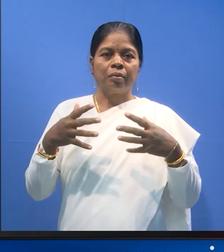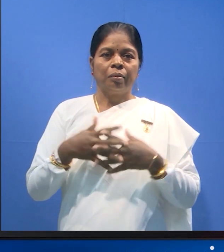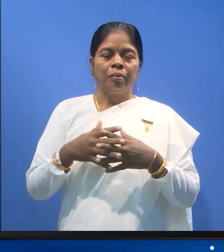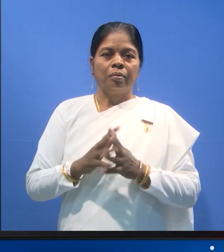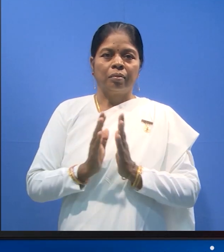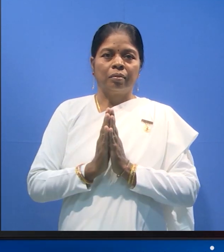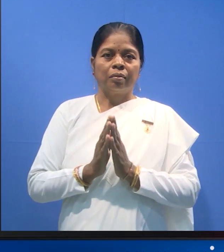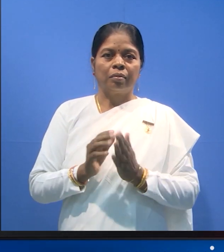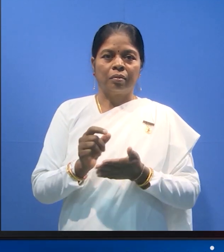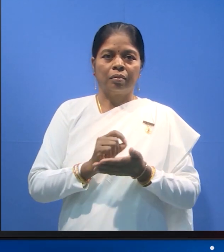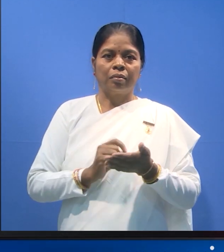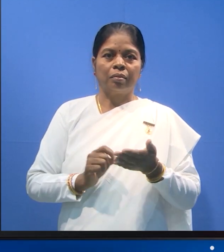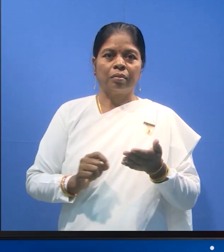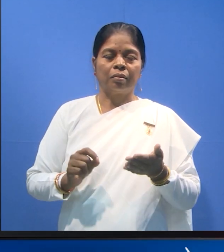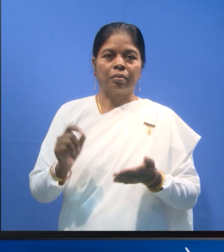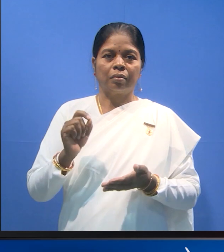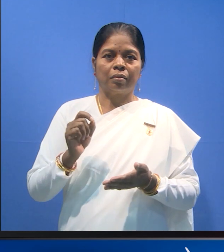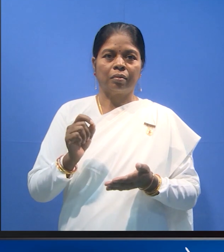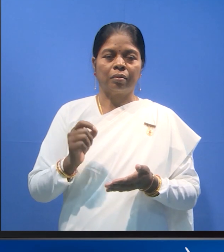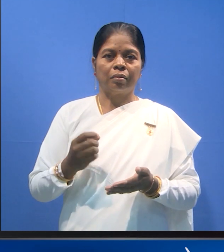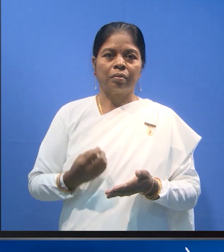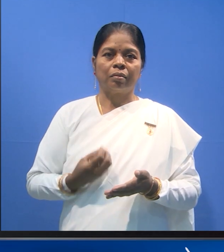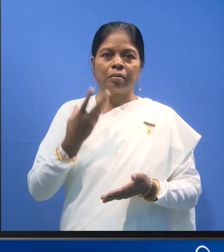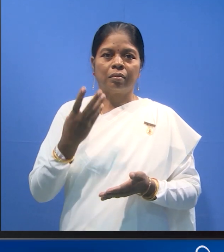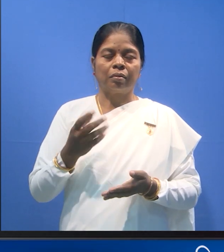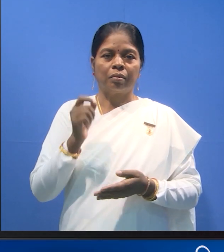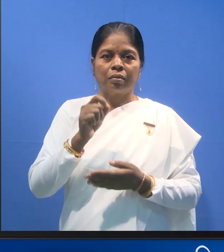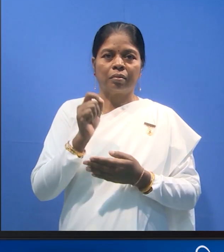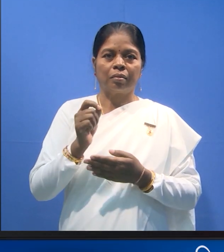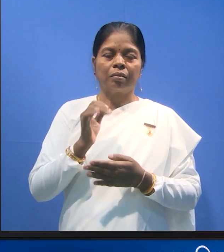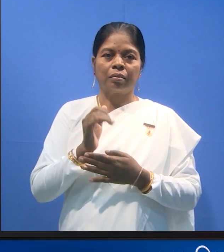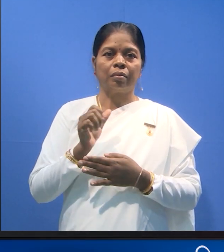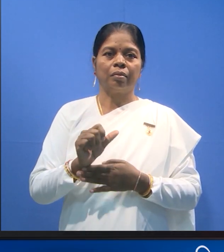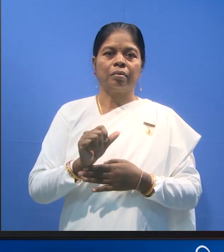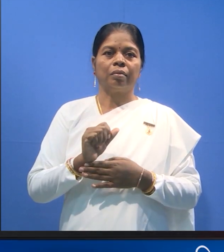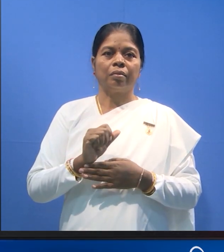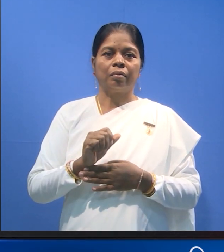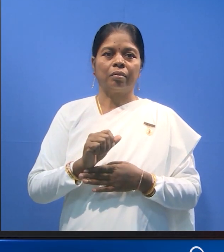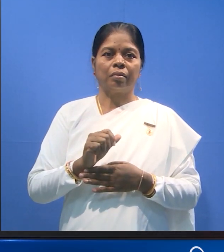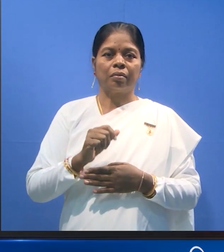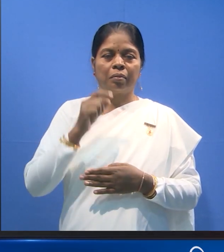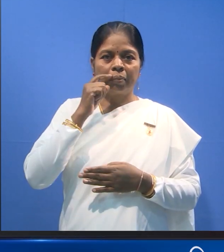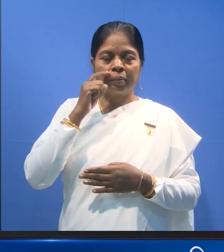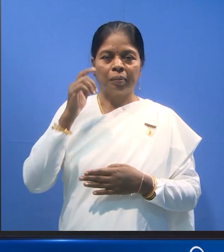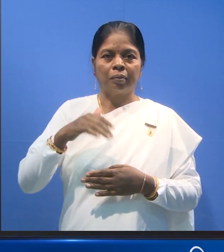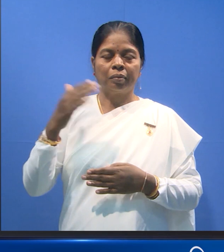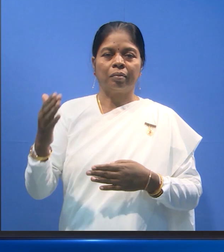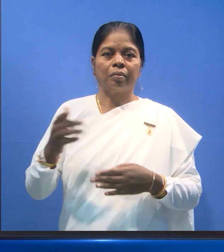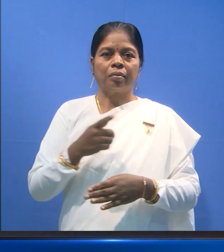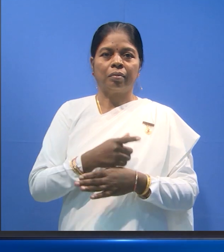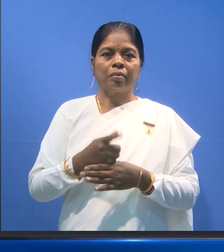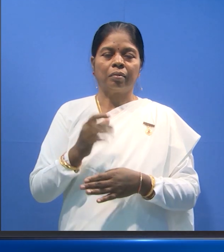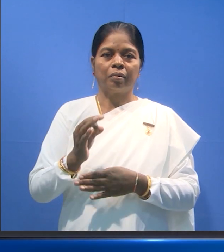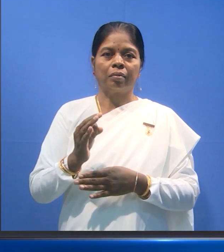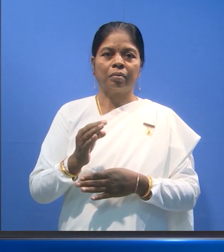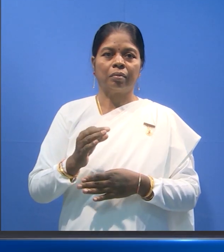तसेच यात्रा वृत्तांत लेखनात लेखक एक उत्कृष्ट शिल्पकार आहेत. व्यक्तित्व विकास,